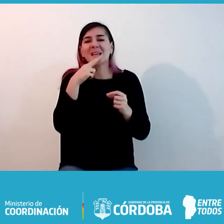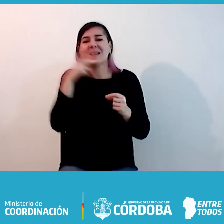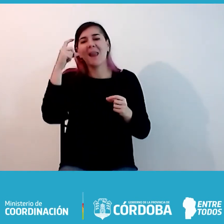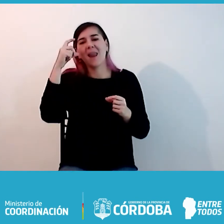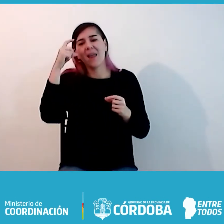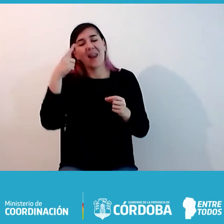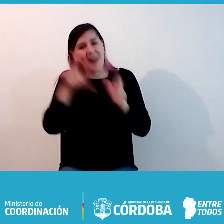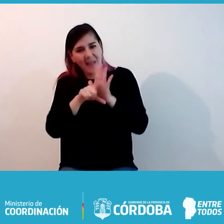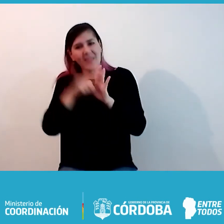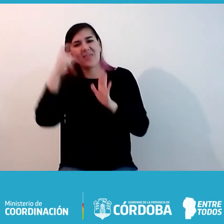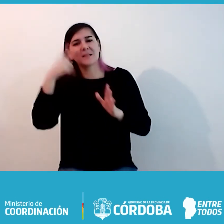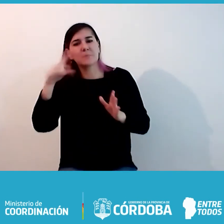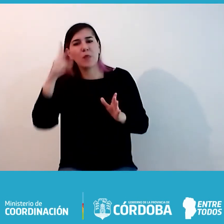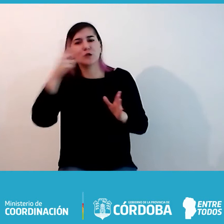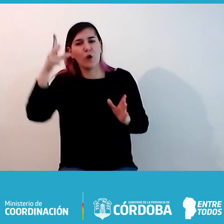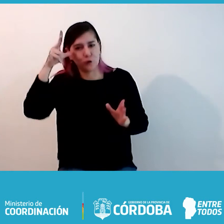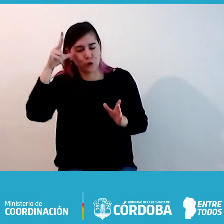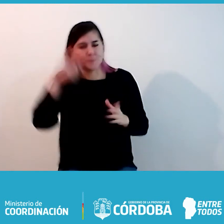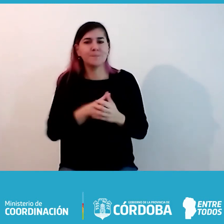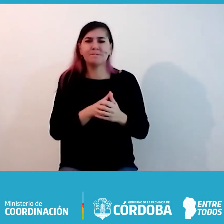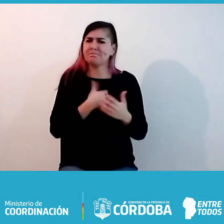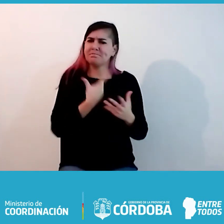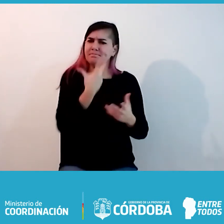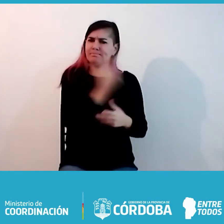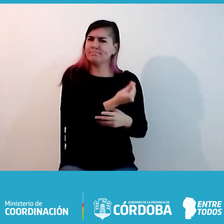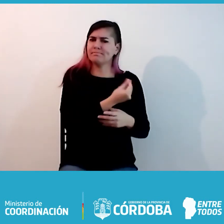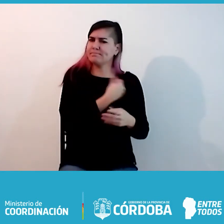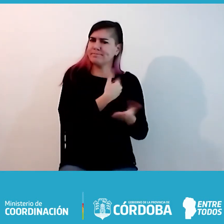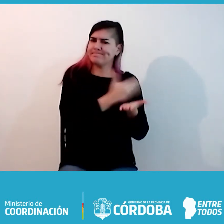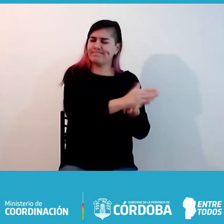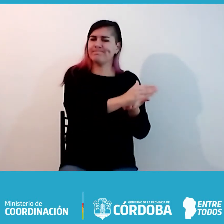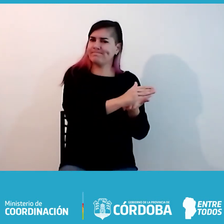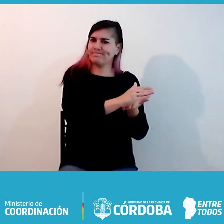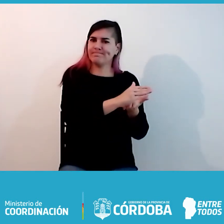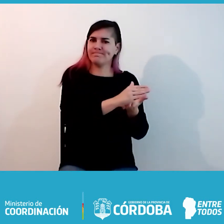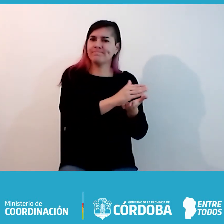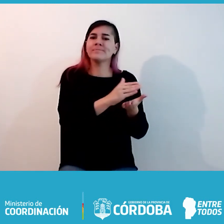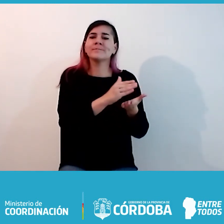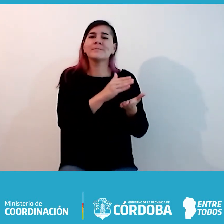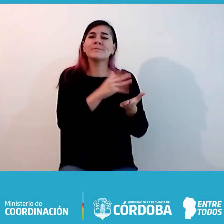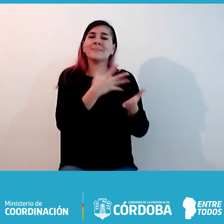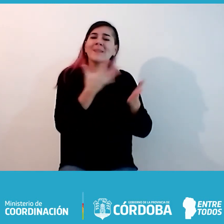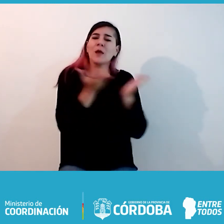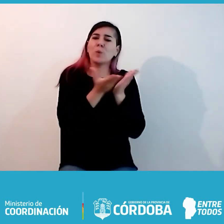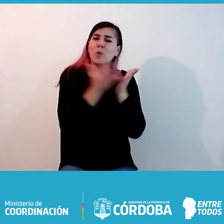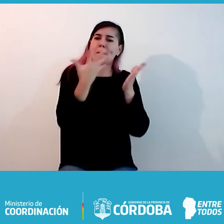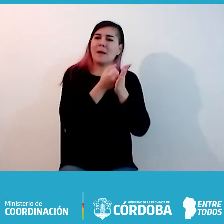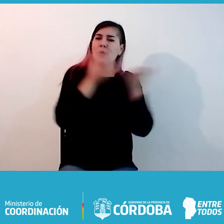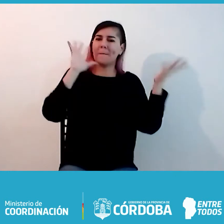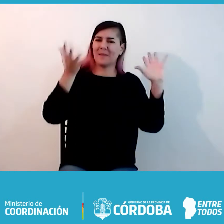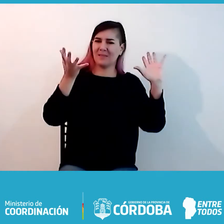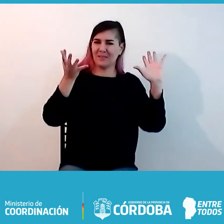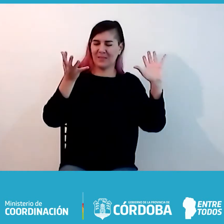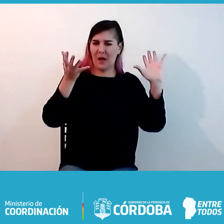10.208. Rechaza el estudio de impacto ambiental conforme a lo manifestado por los oradores que lo antecedieron, dice. Ama la vida y la